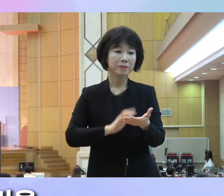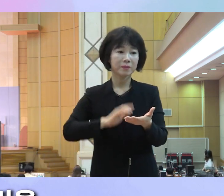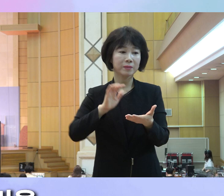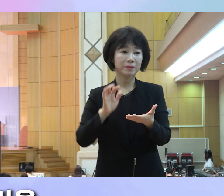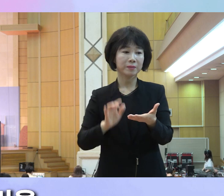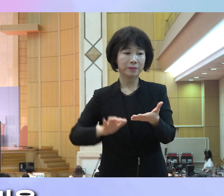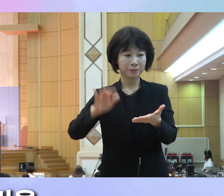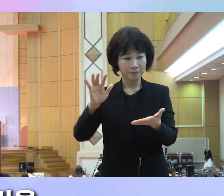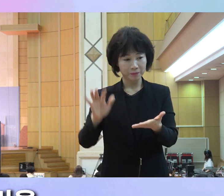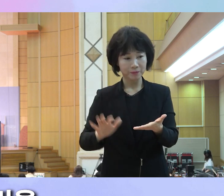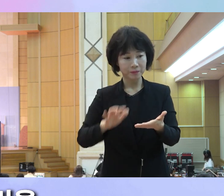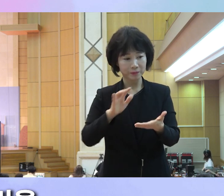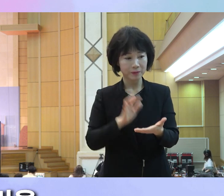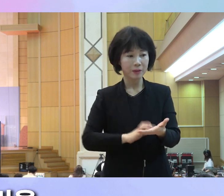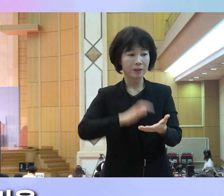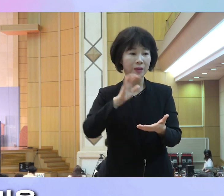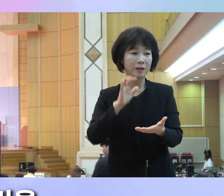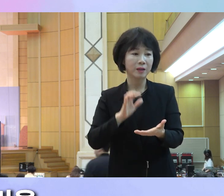거기 못 가두네,